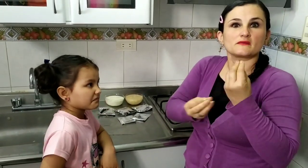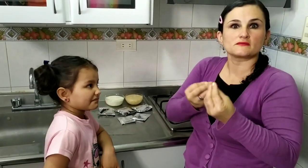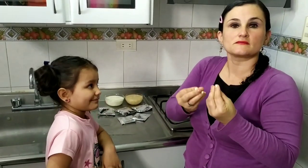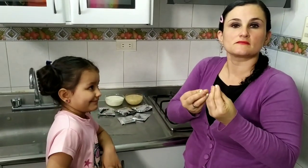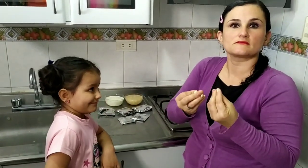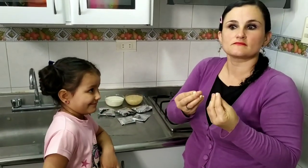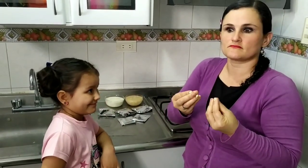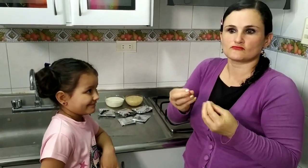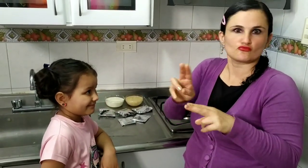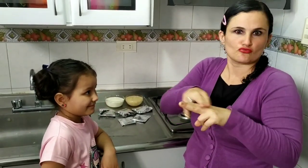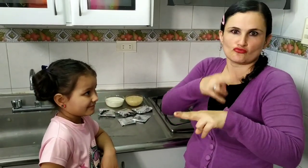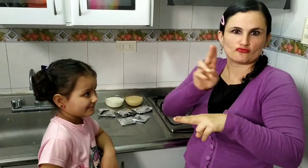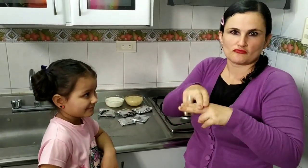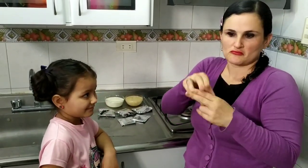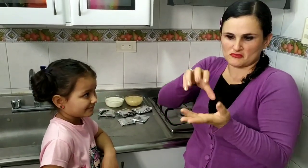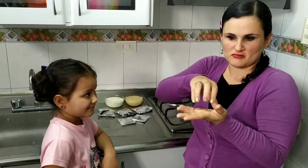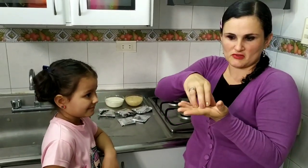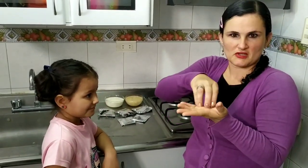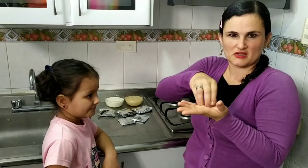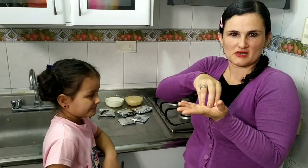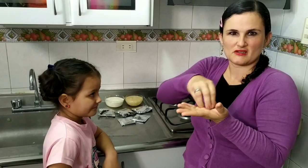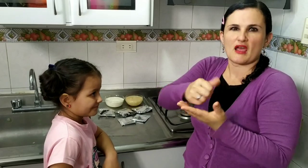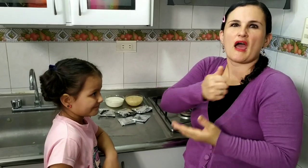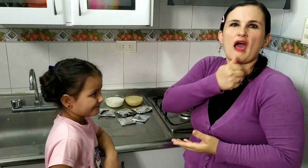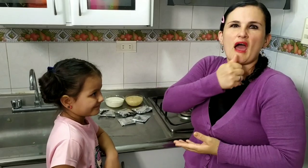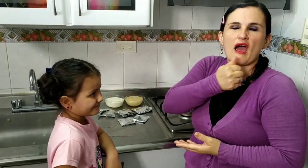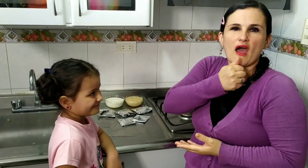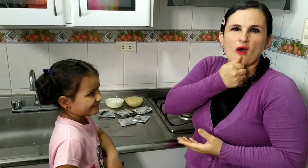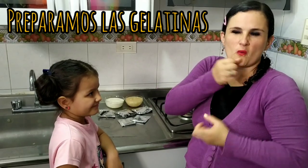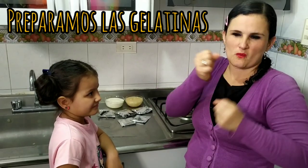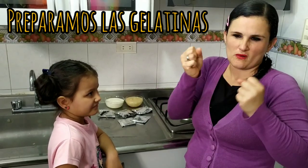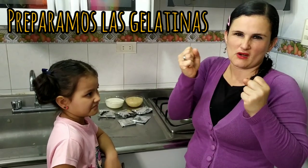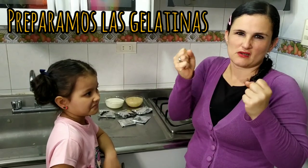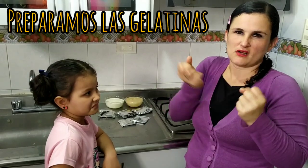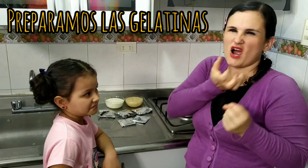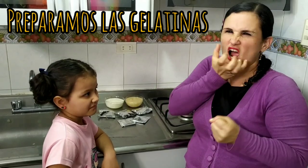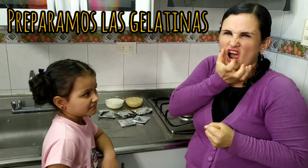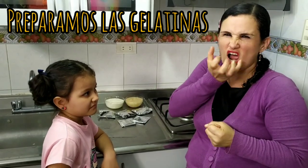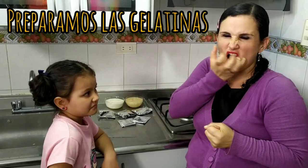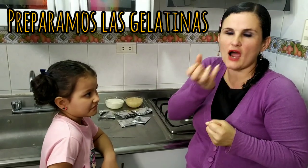Ahora, ¿qué vamos a hacer? Vamos a preparar la gelatina como normalmente la hacemos.